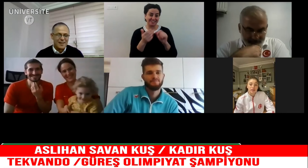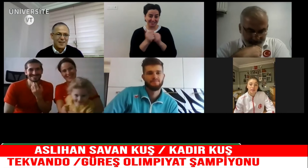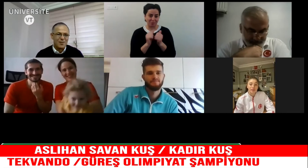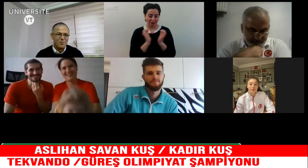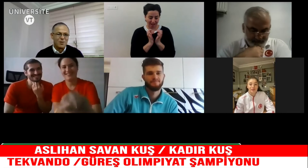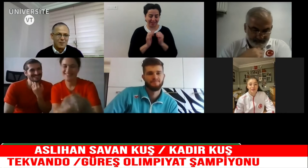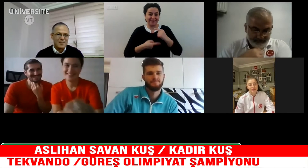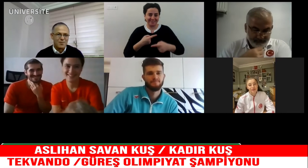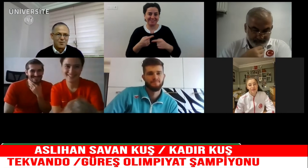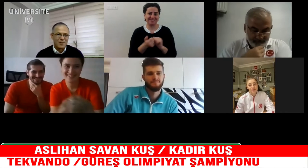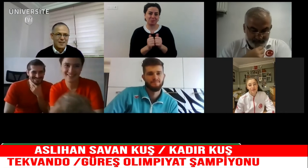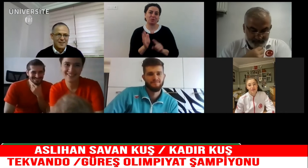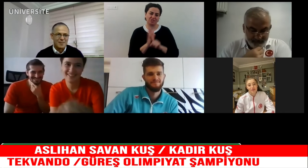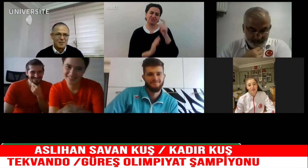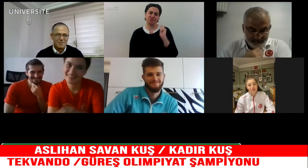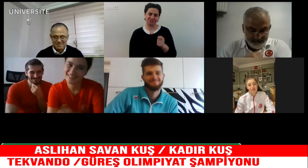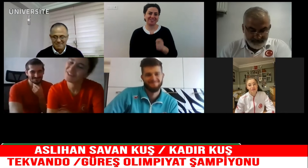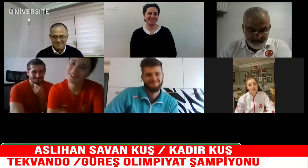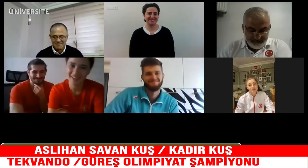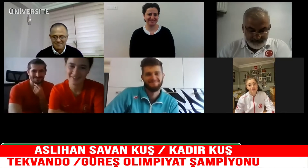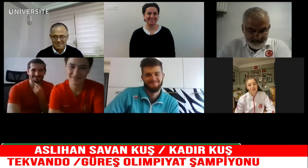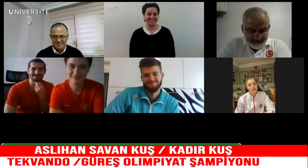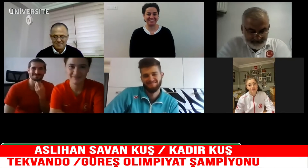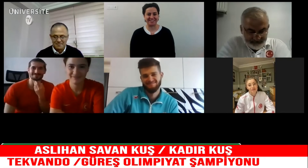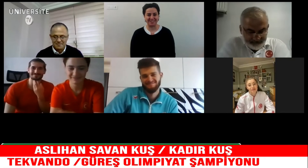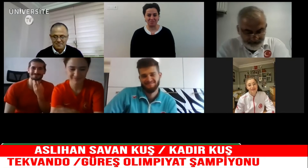bir aileden geliyor. Muhtemelen sporcu olacaktır. Eminim.